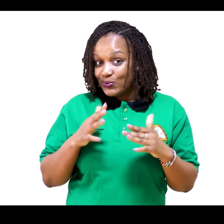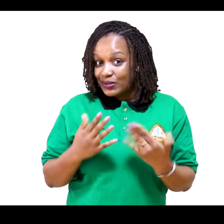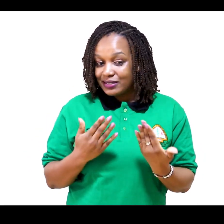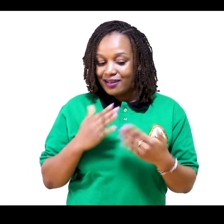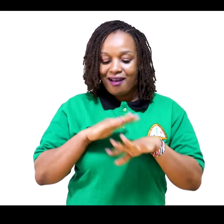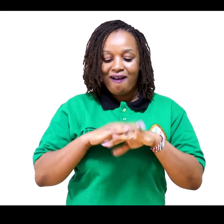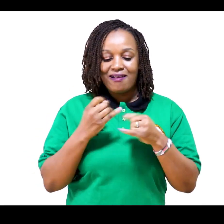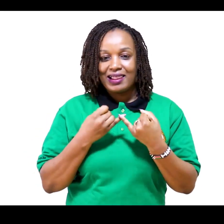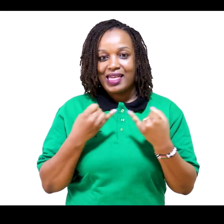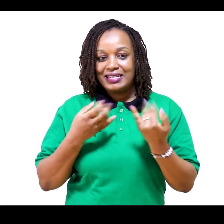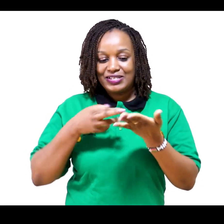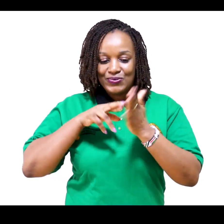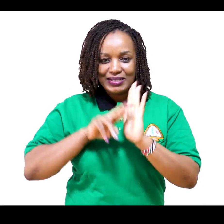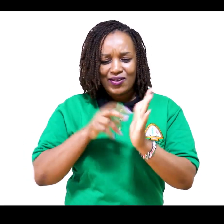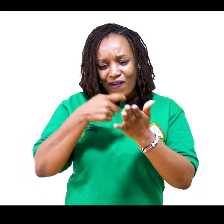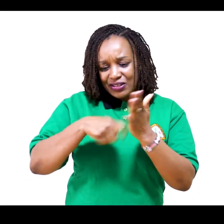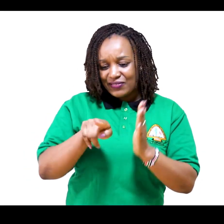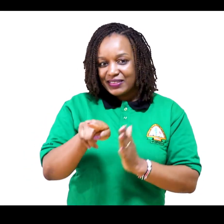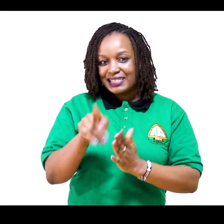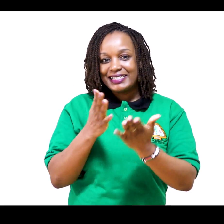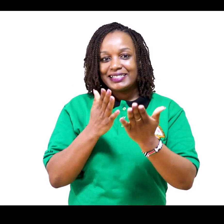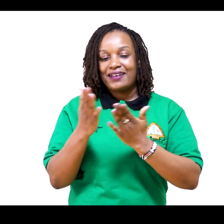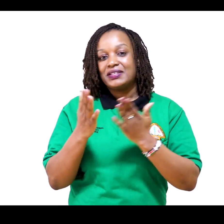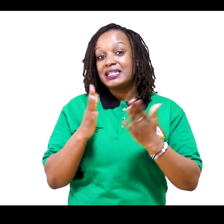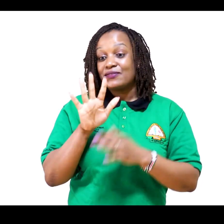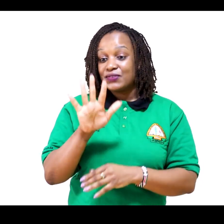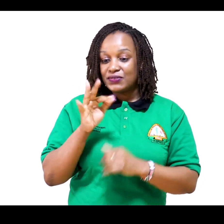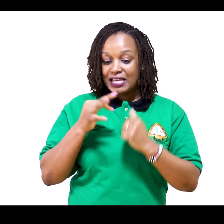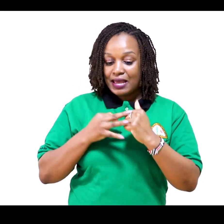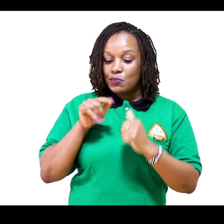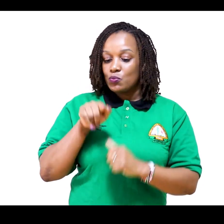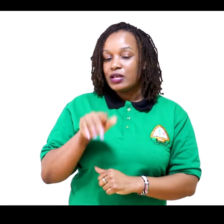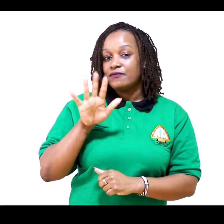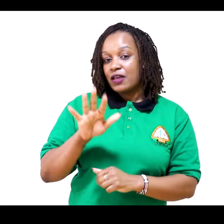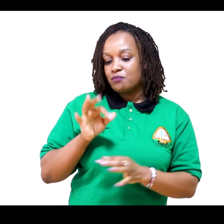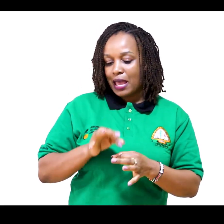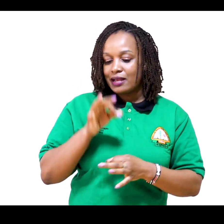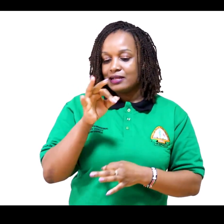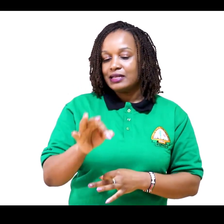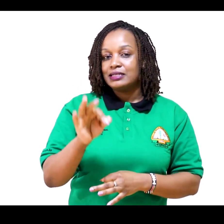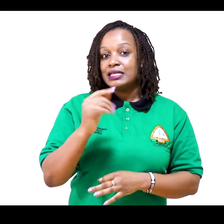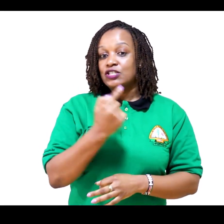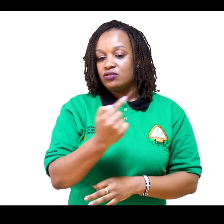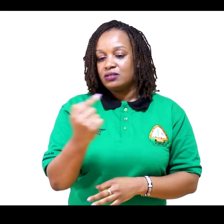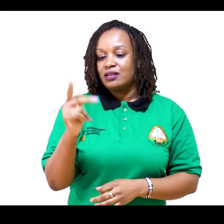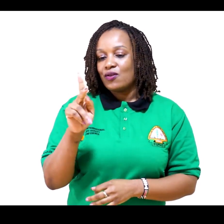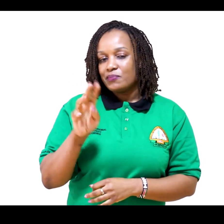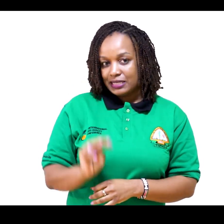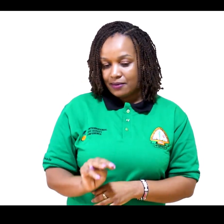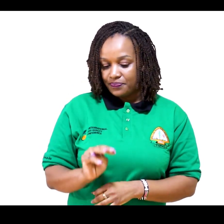mtandaoni. Gharama ya huduma hii ni shilingi 58.5 maili kwa kilomita na